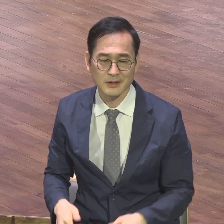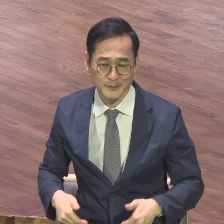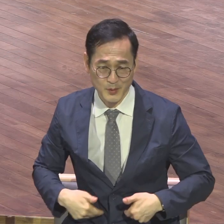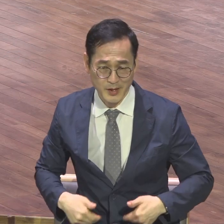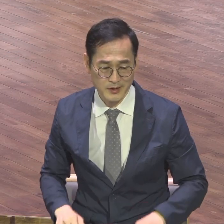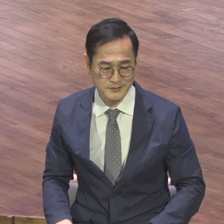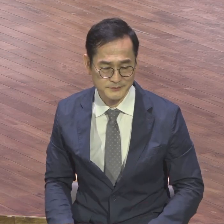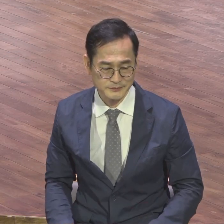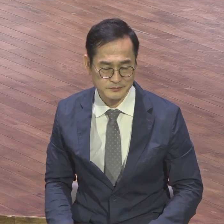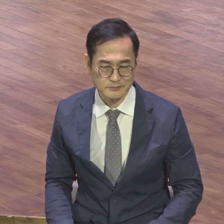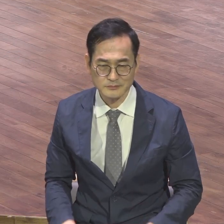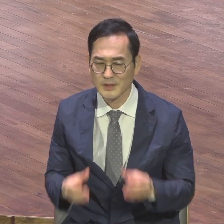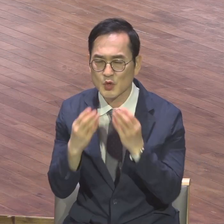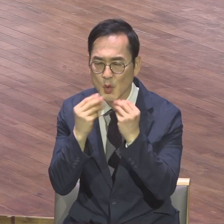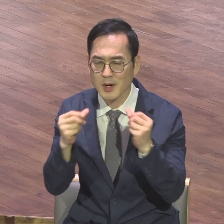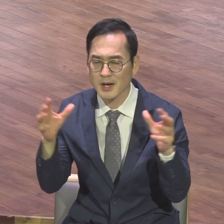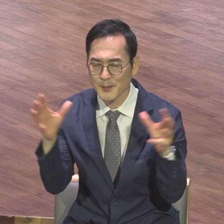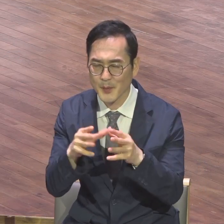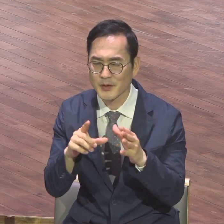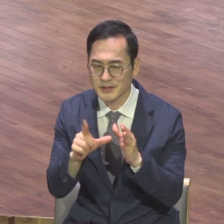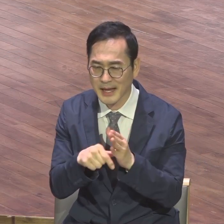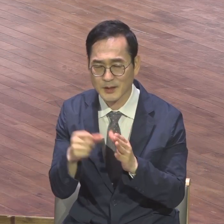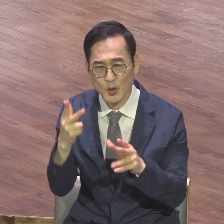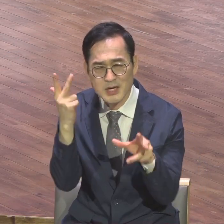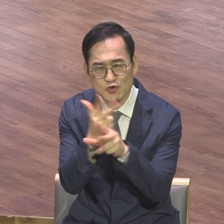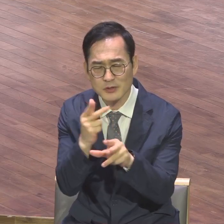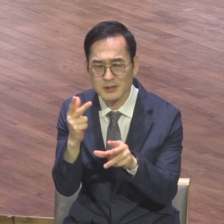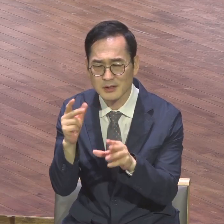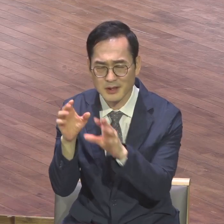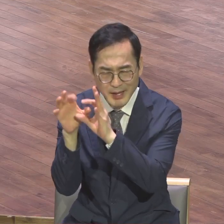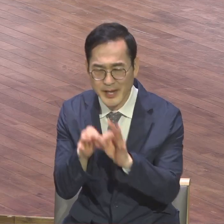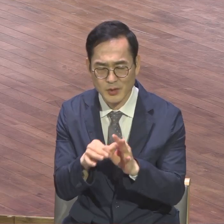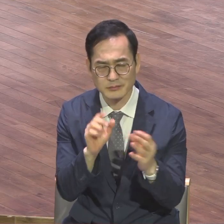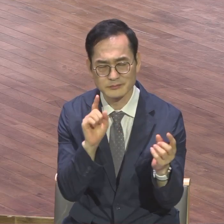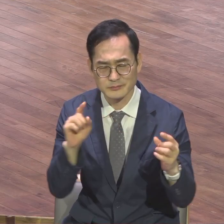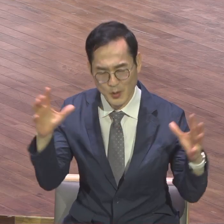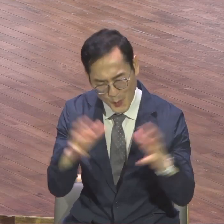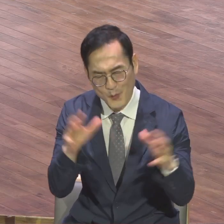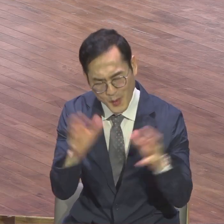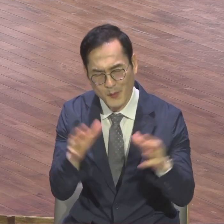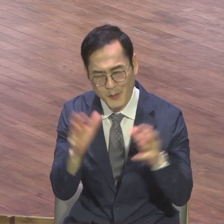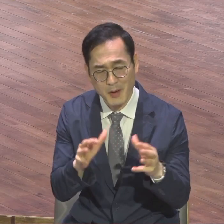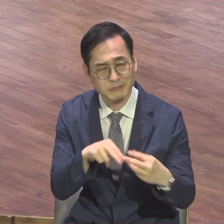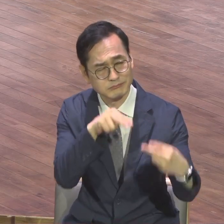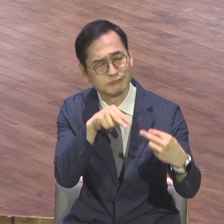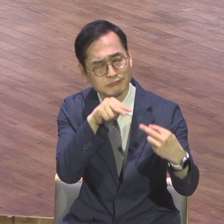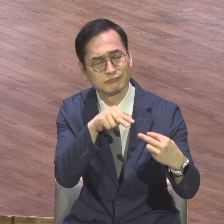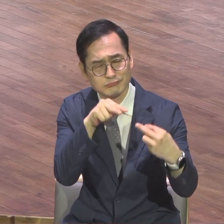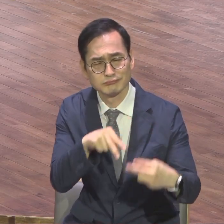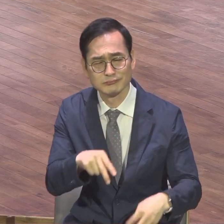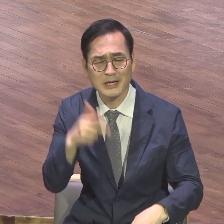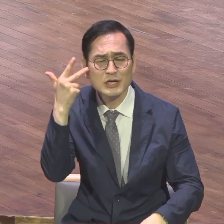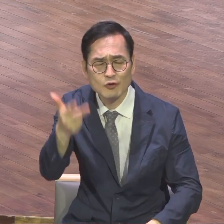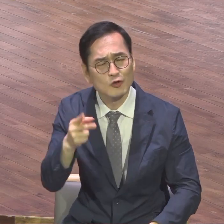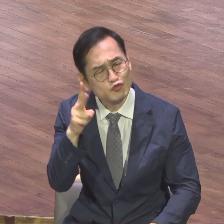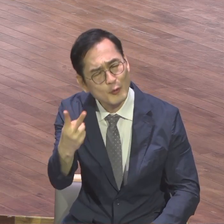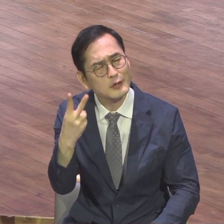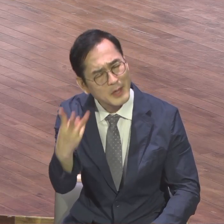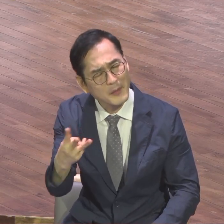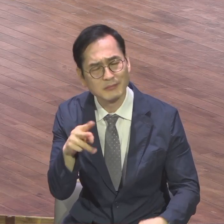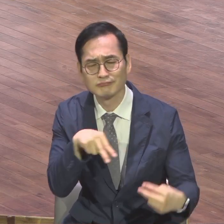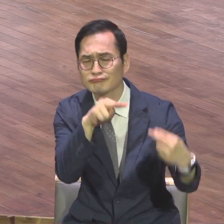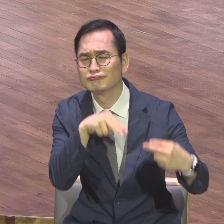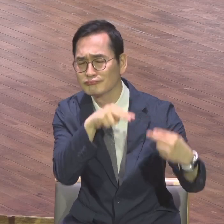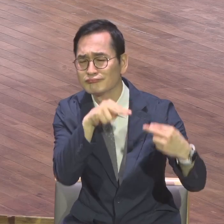때는 보잖아요. 집회 때 어떤 때는 일주일 내내 같이 있어요. 일주일에 뭐 두세 번을 기본적으로 늘 같이 예배 드리고